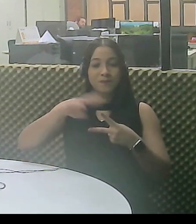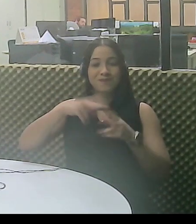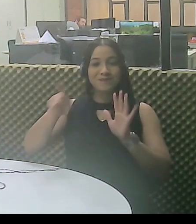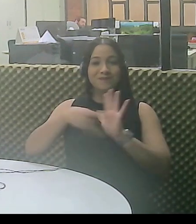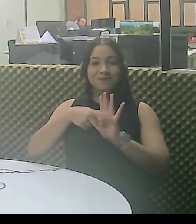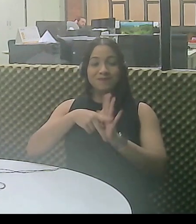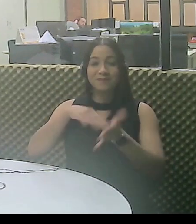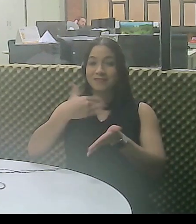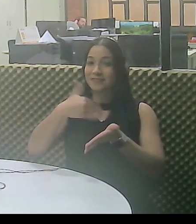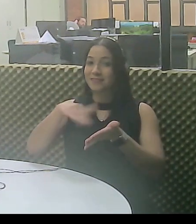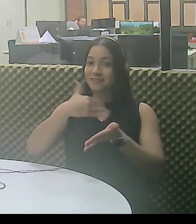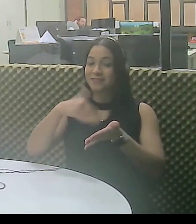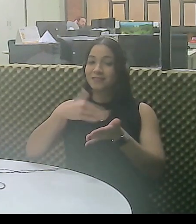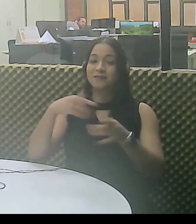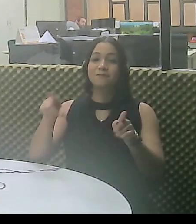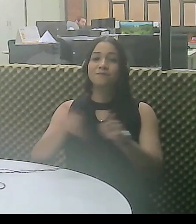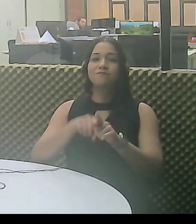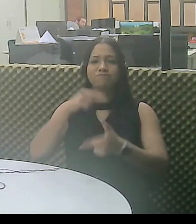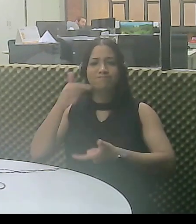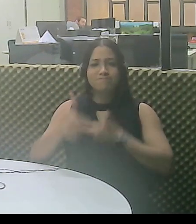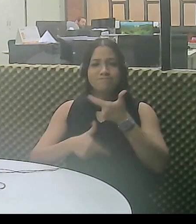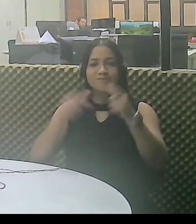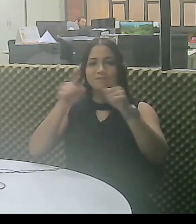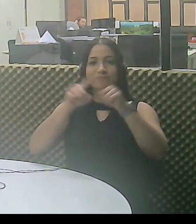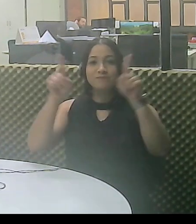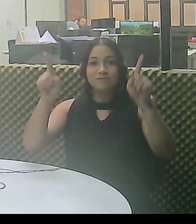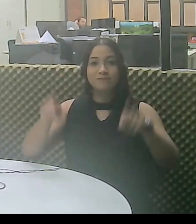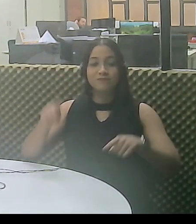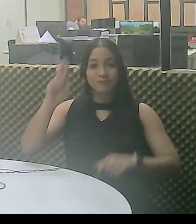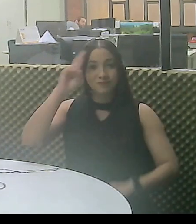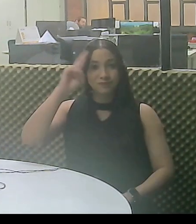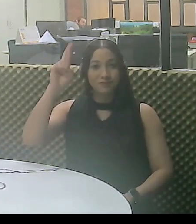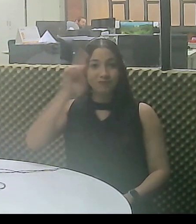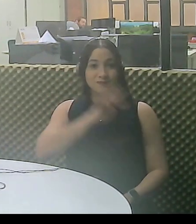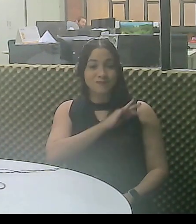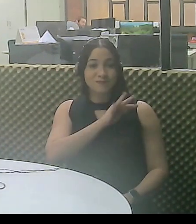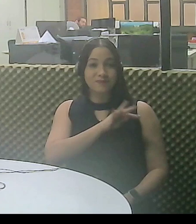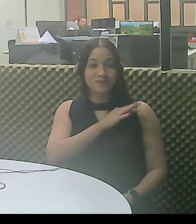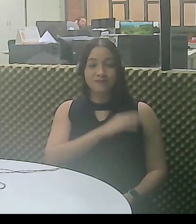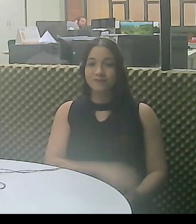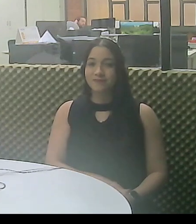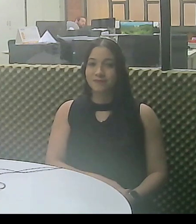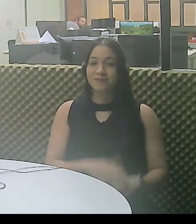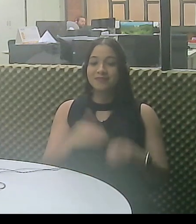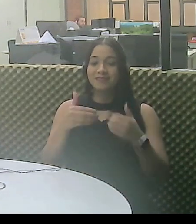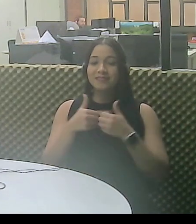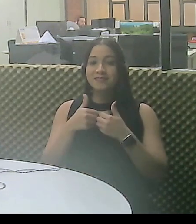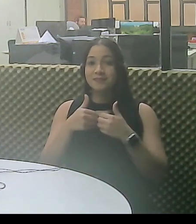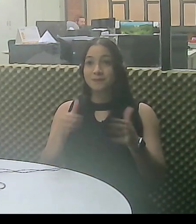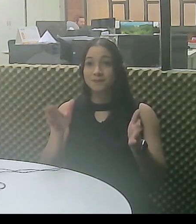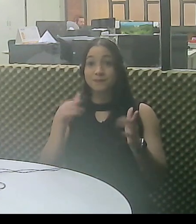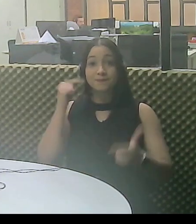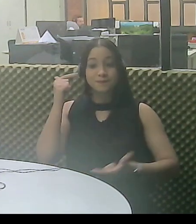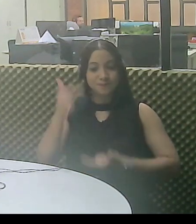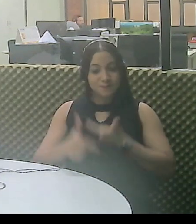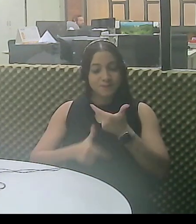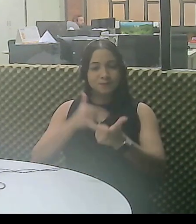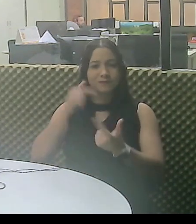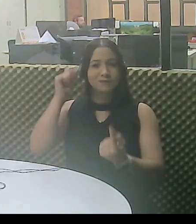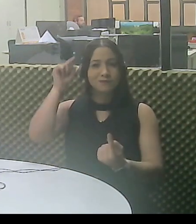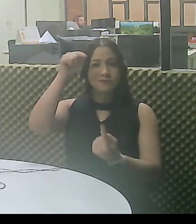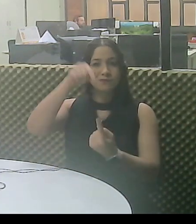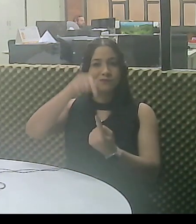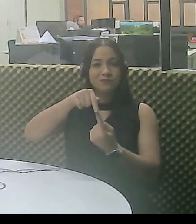próprios da secretaria e com o trabalho dos servidores da diretoria técnica a abertura após os trabalhos está